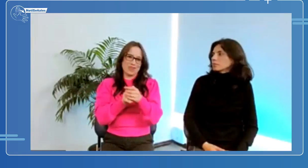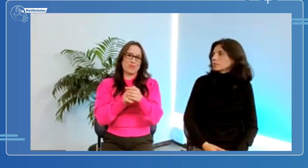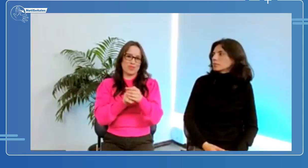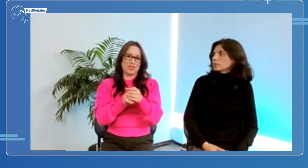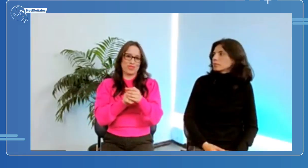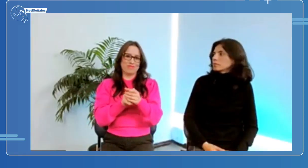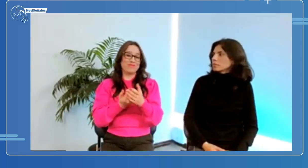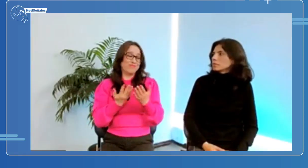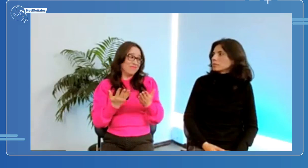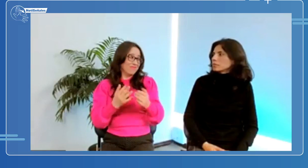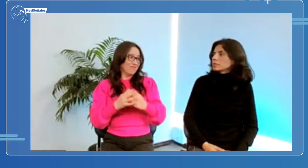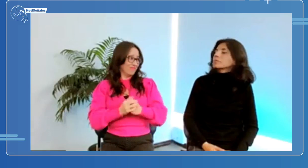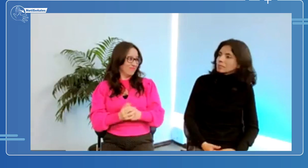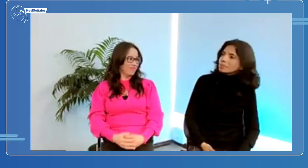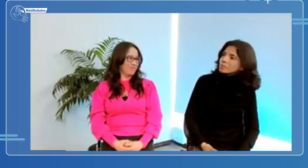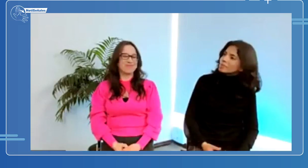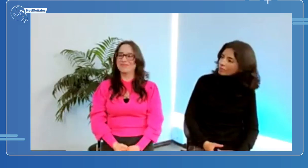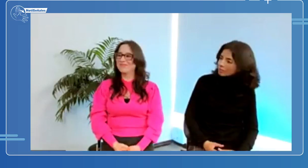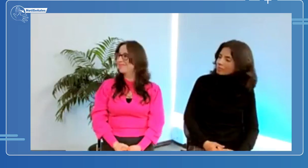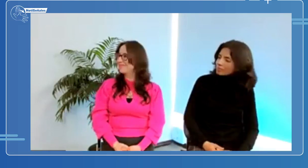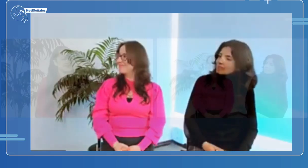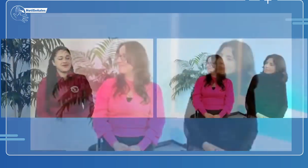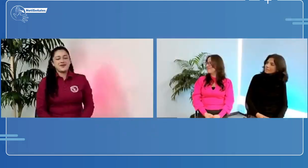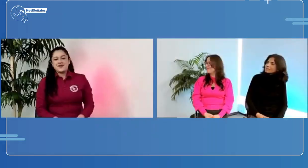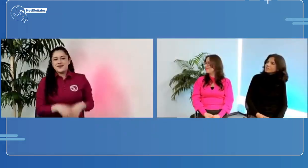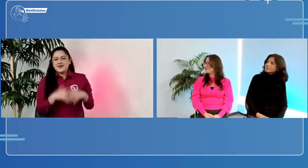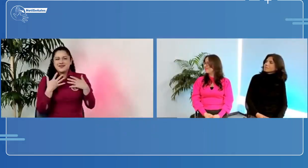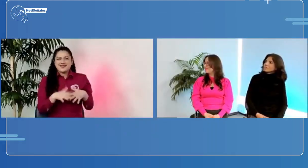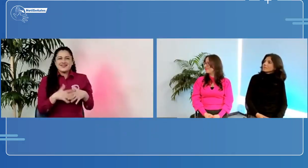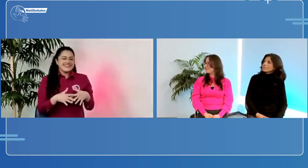Somos muy comprometidos desde el Ministerio con la inclusión.